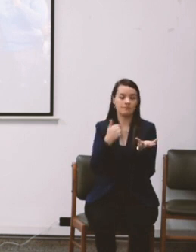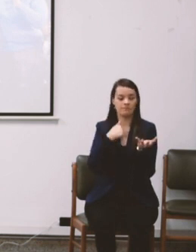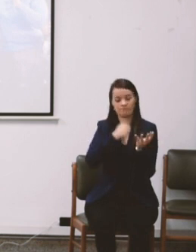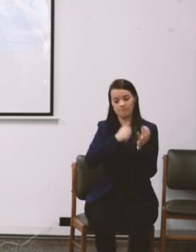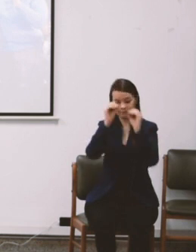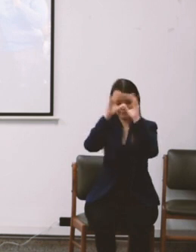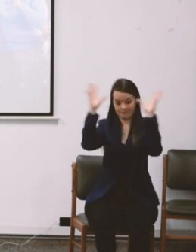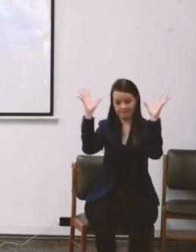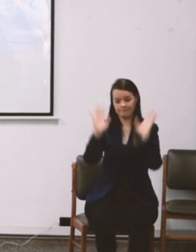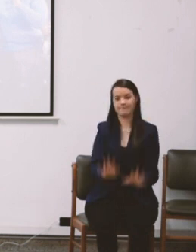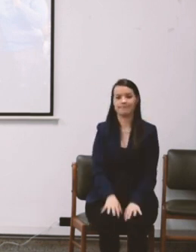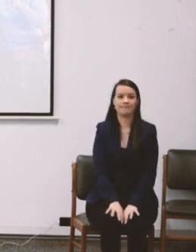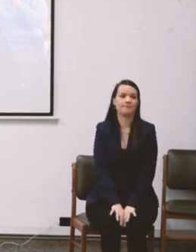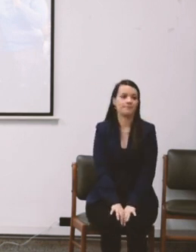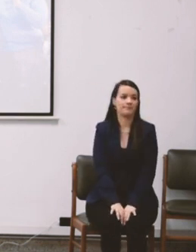imaginar.